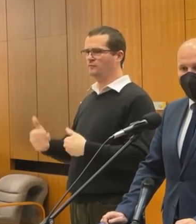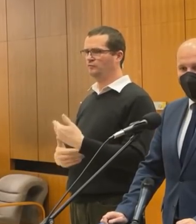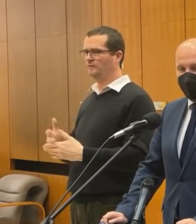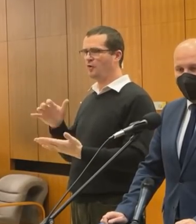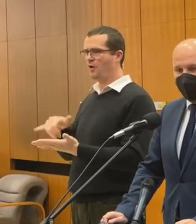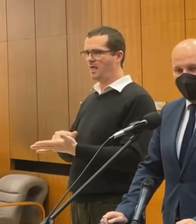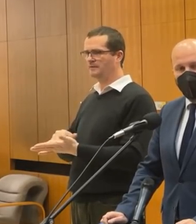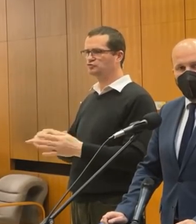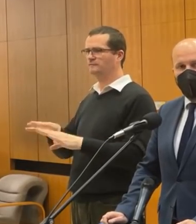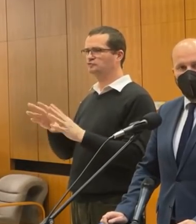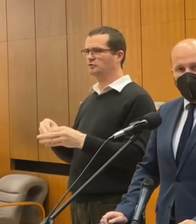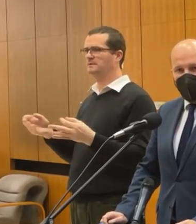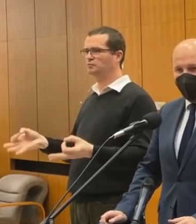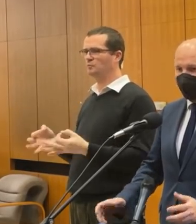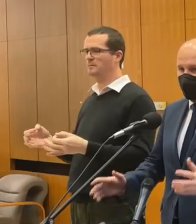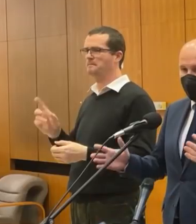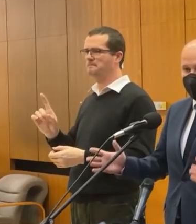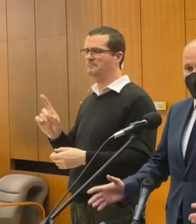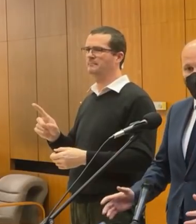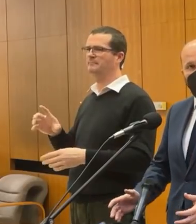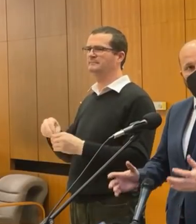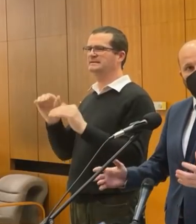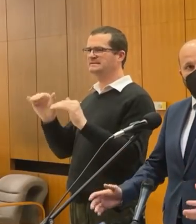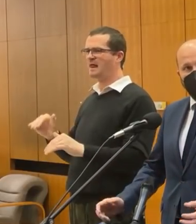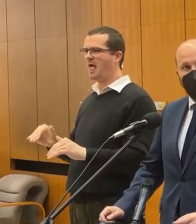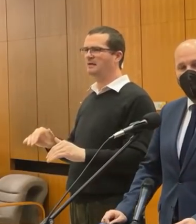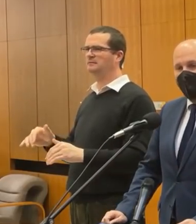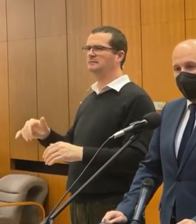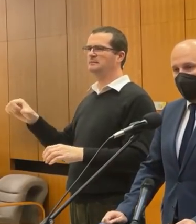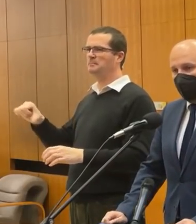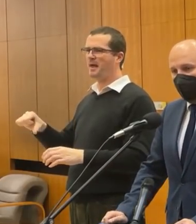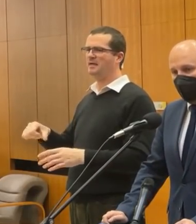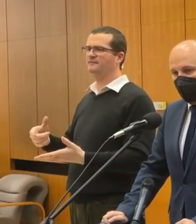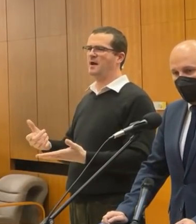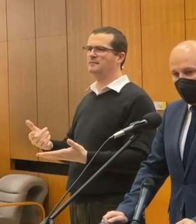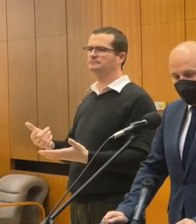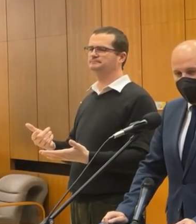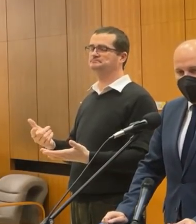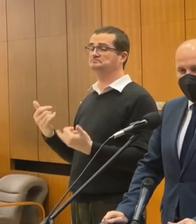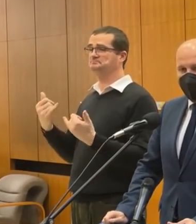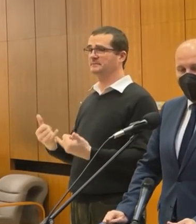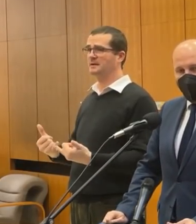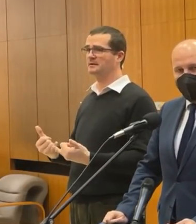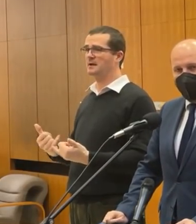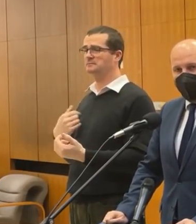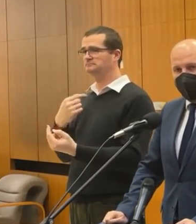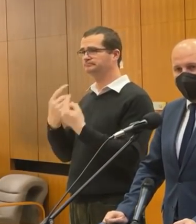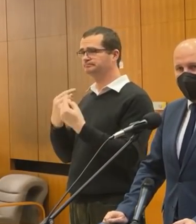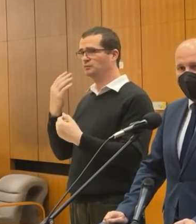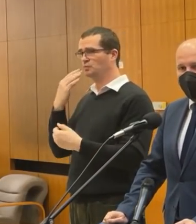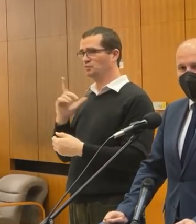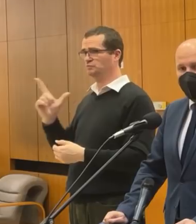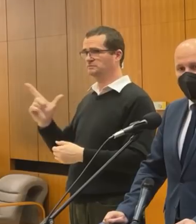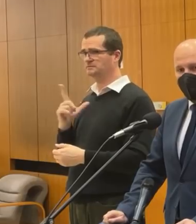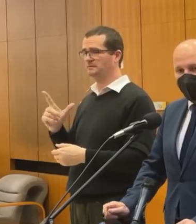ako letisko so všetkými spôsobilosťami, ktoré má mať, vrátane nejakých skladov, palív a tak ďalej. Čiže aktuálne rokujeme so Spojenými